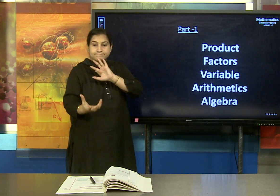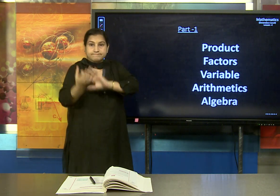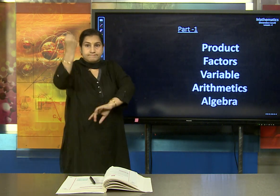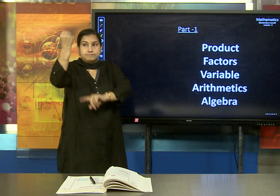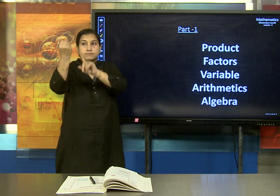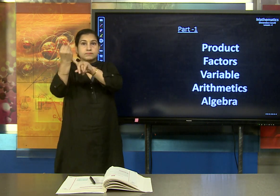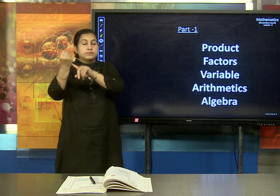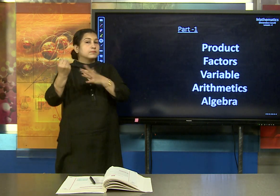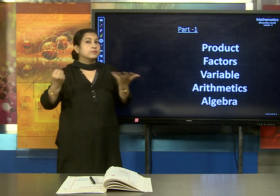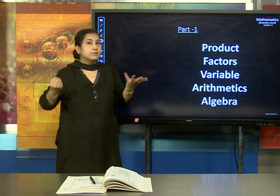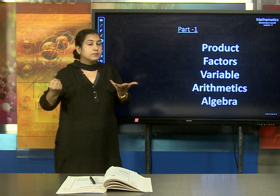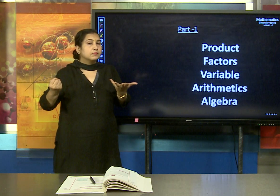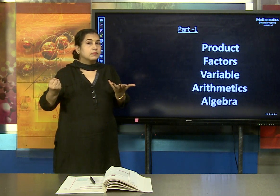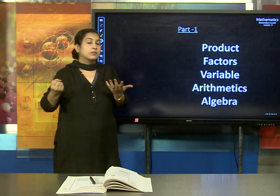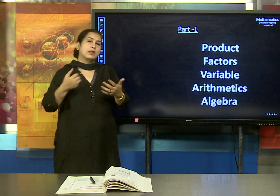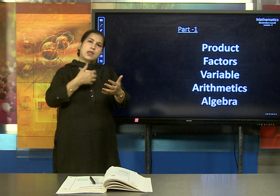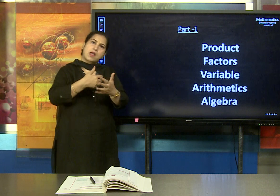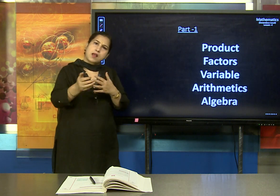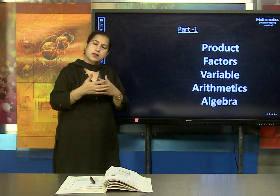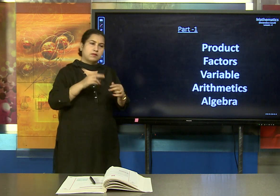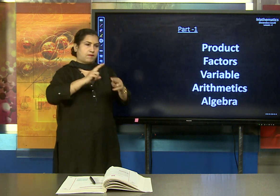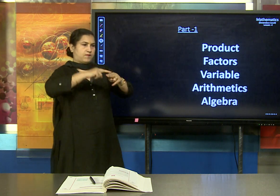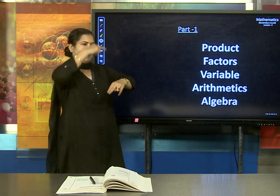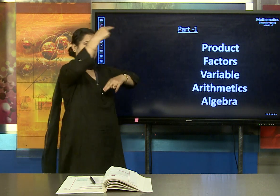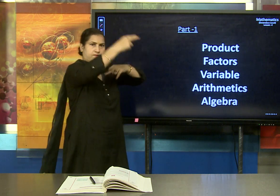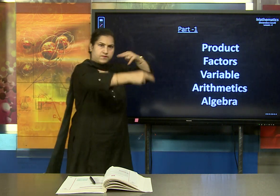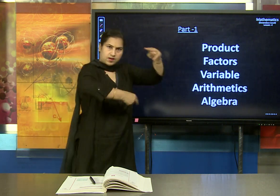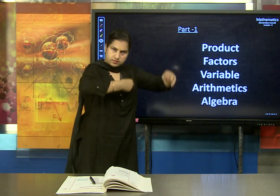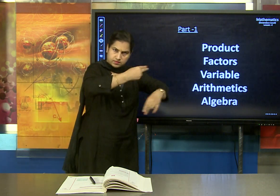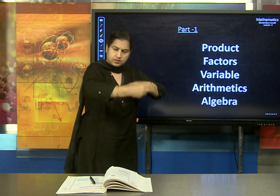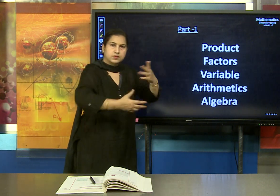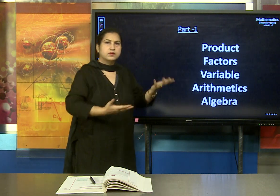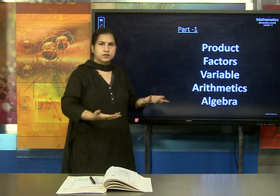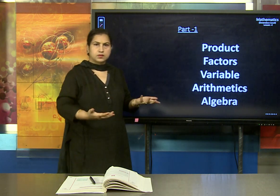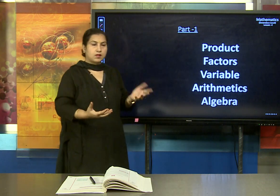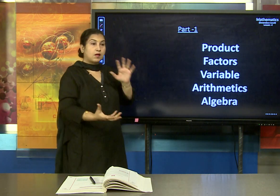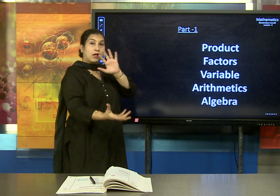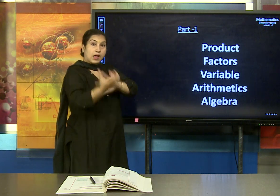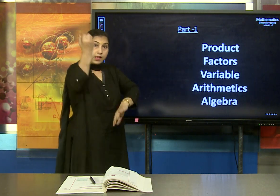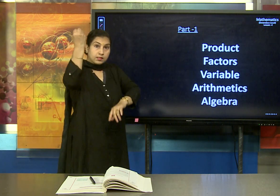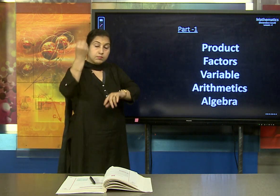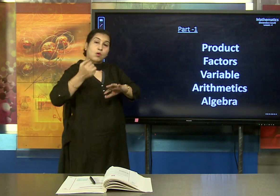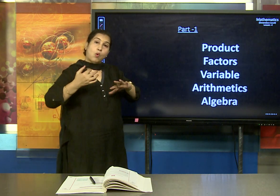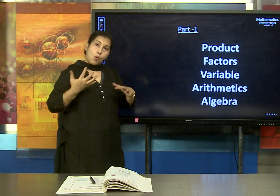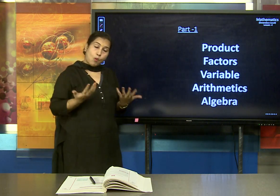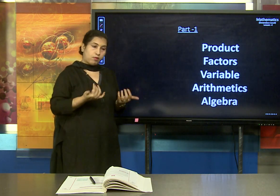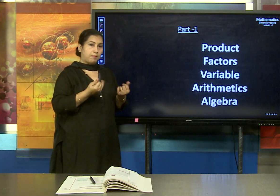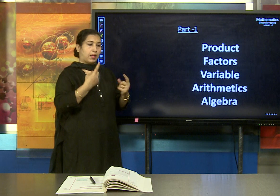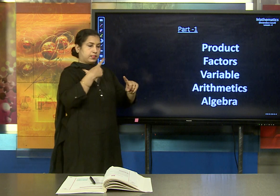प्रोडक्ट अर्थात जो हमें प्राप्त हुआ, जैसे फैक्ट्रीज में या हमने जब गणित में